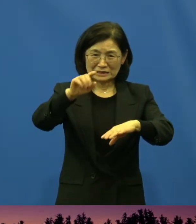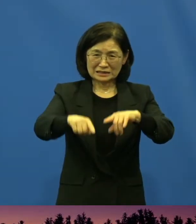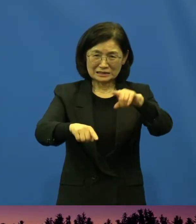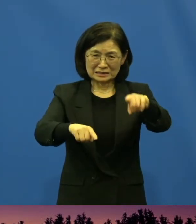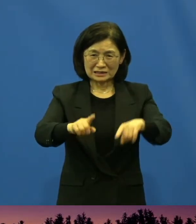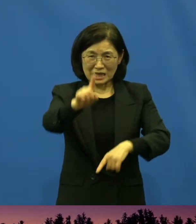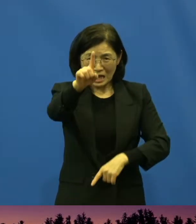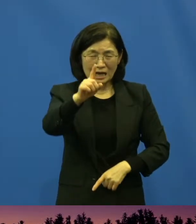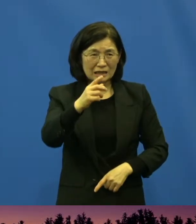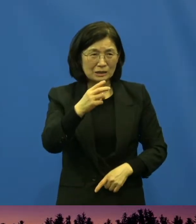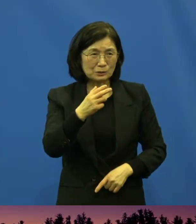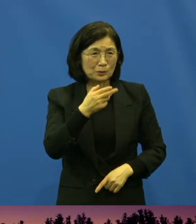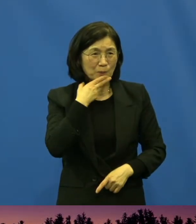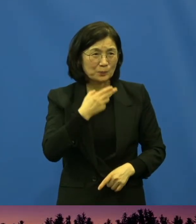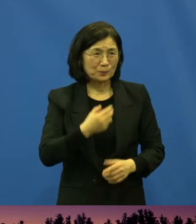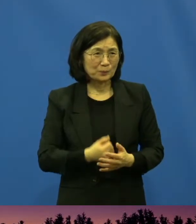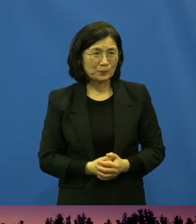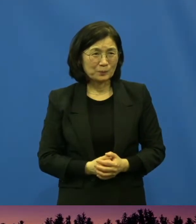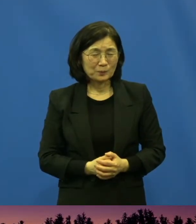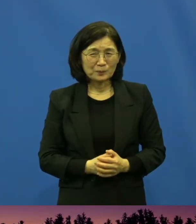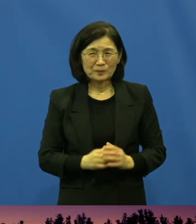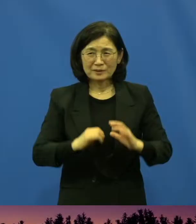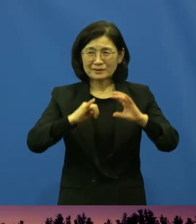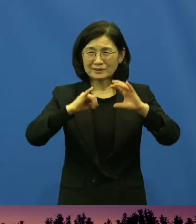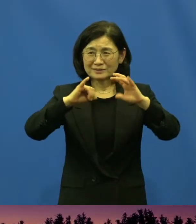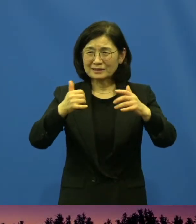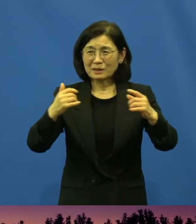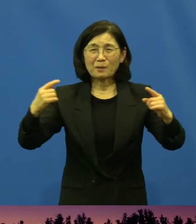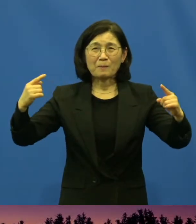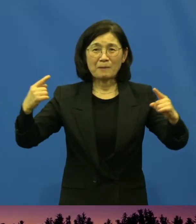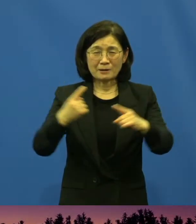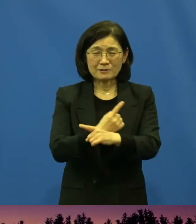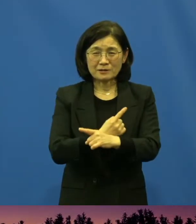세상을 바꾸는 삶을 살겠다고 공언을 했는데 세월이 지나면